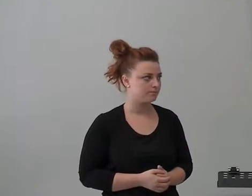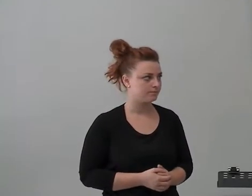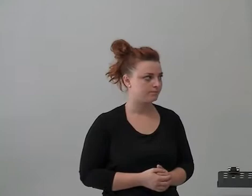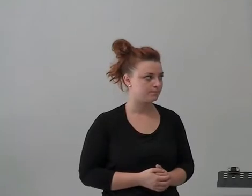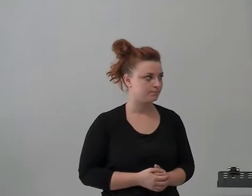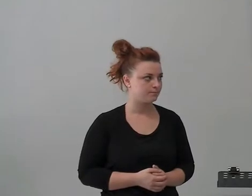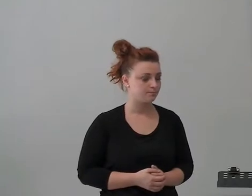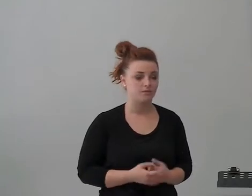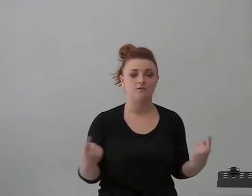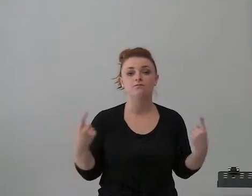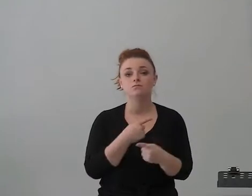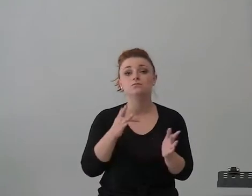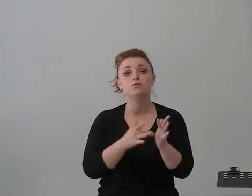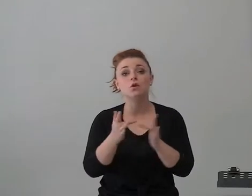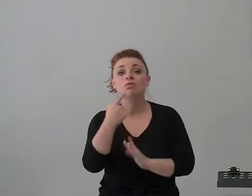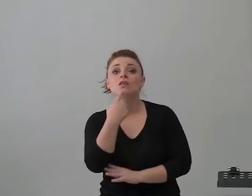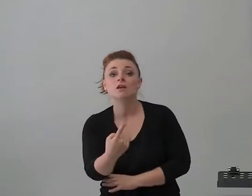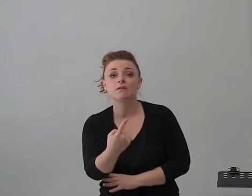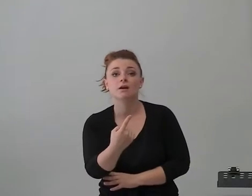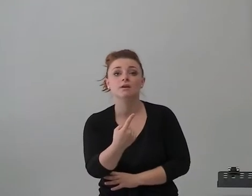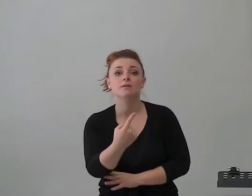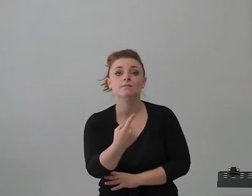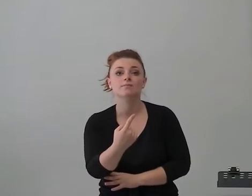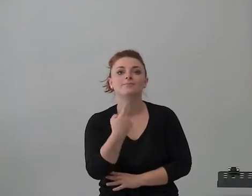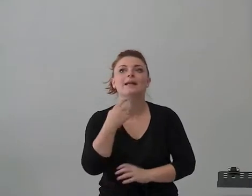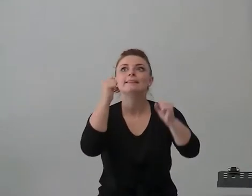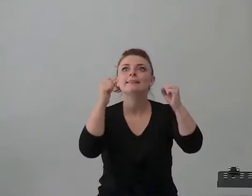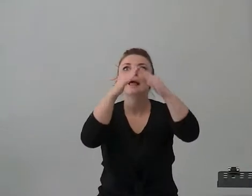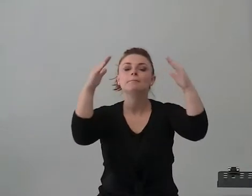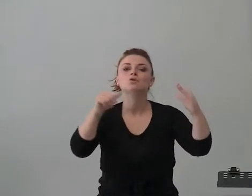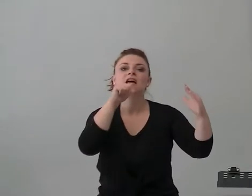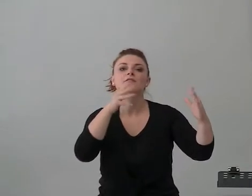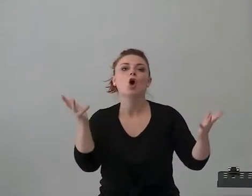E Gesù invece cosa diceva? Cosa doveva succedere nel Tempio?